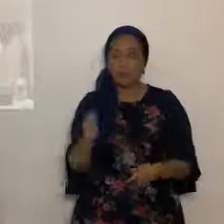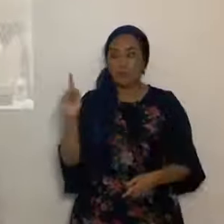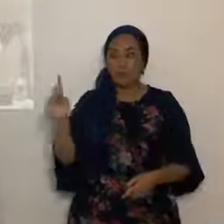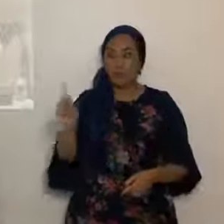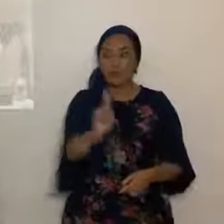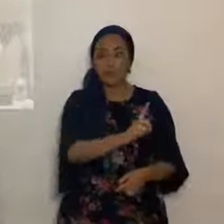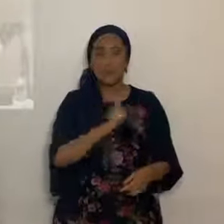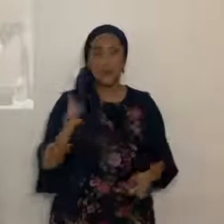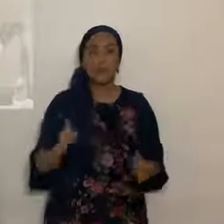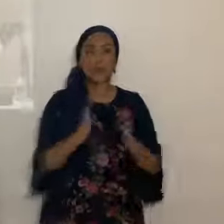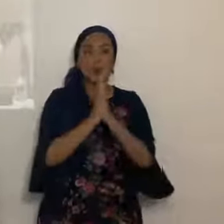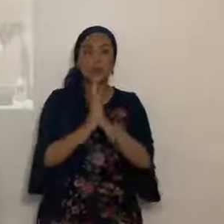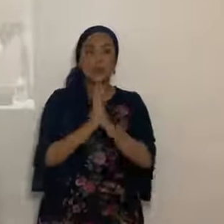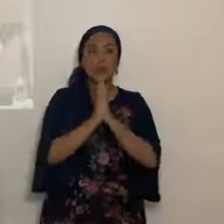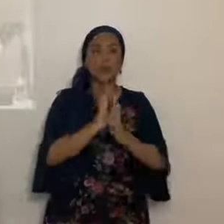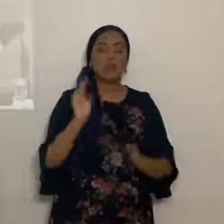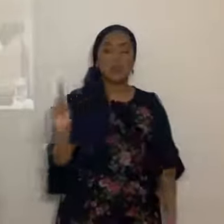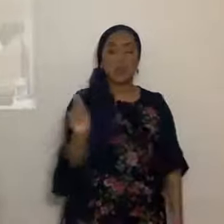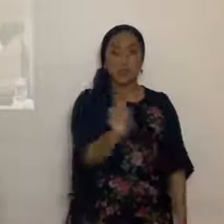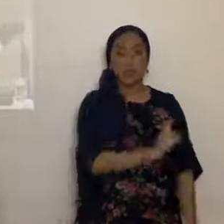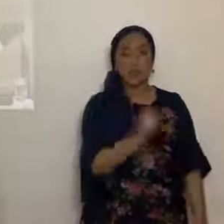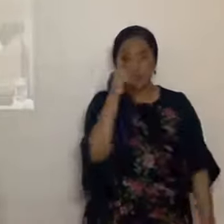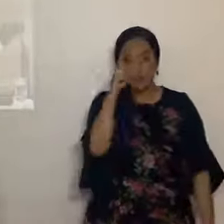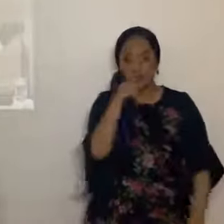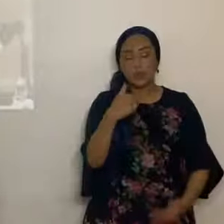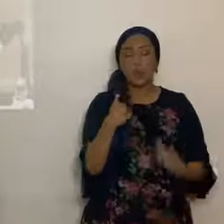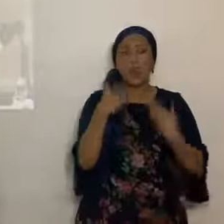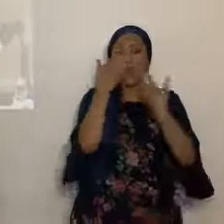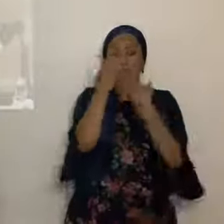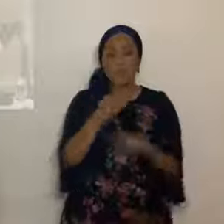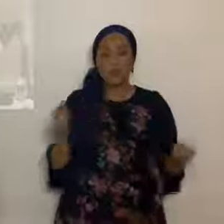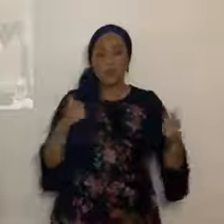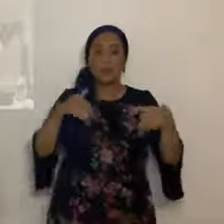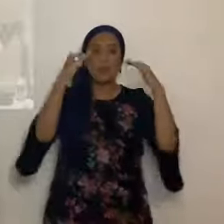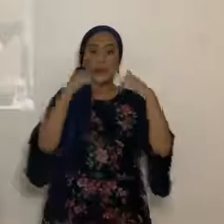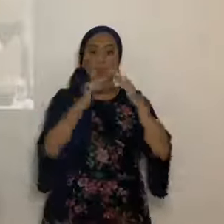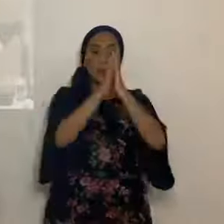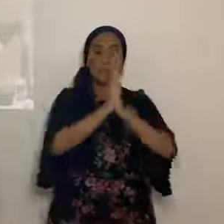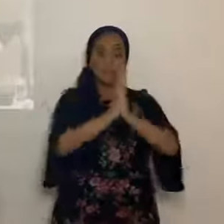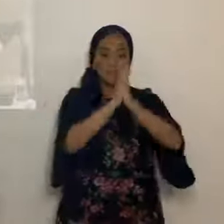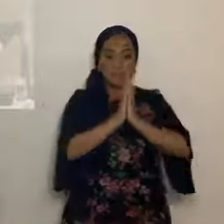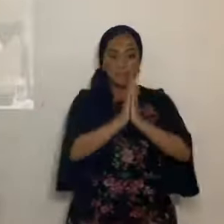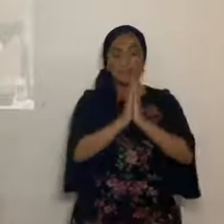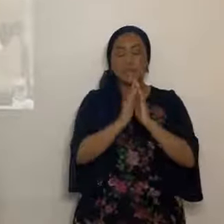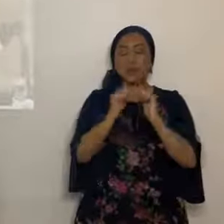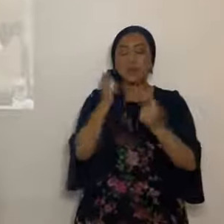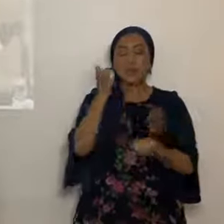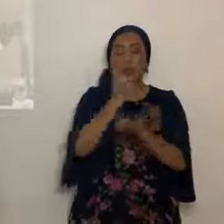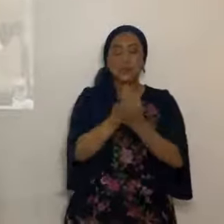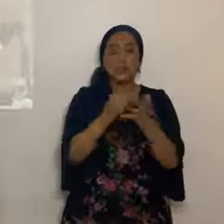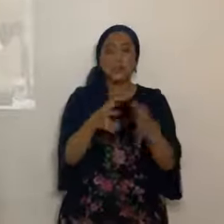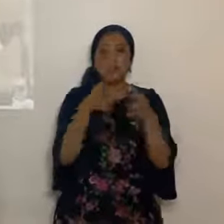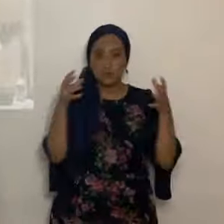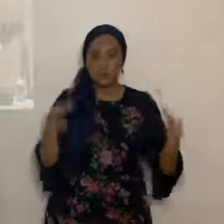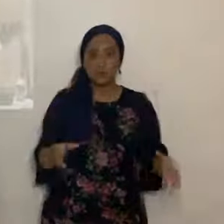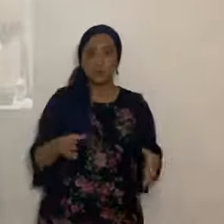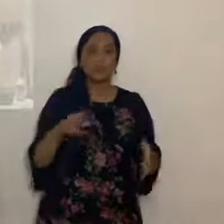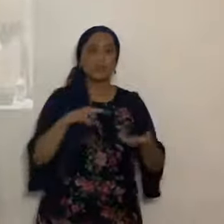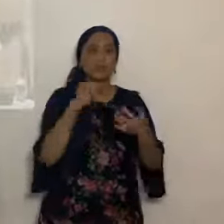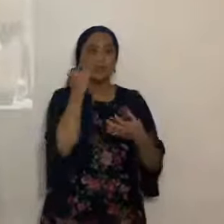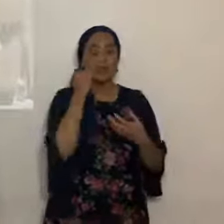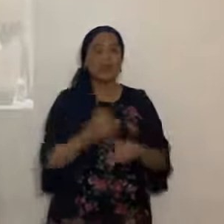otros, y orad unos por otros, para que seáis sanados. Y luego dice, la oración eficaz del justo puede mucho. Si está